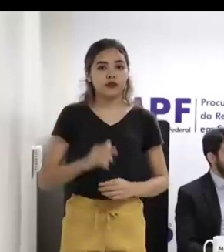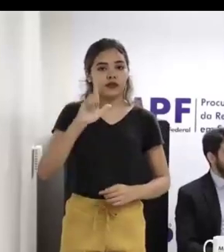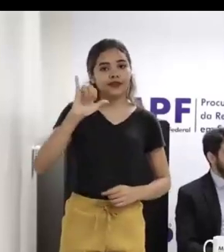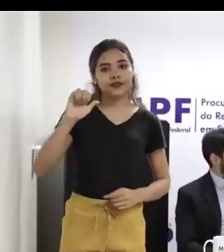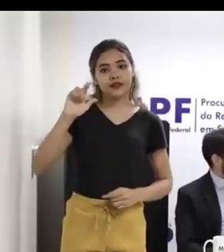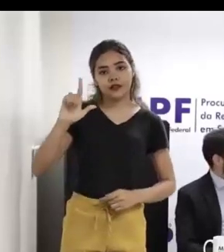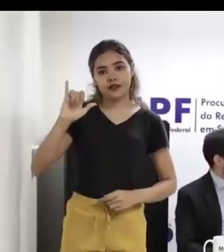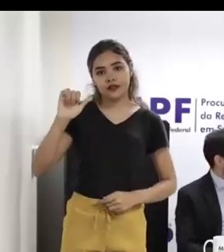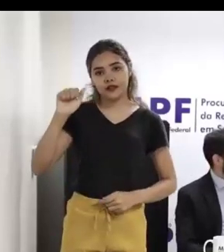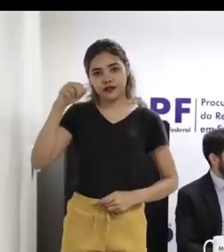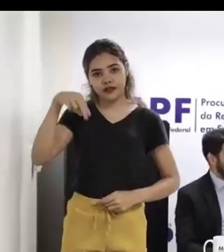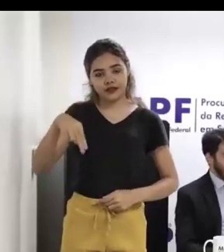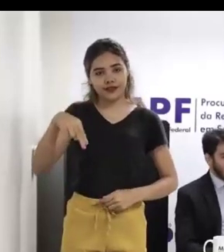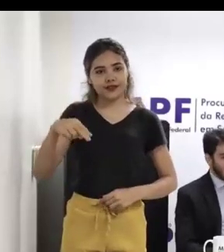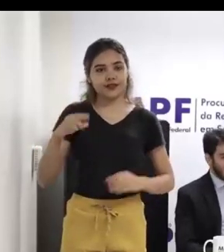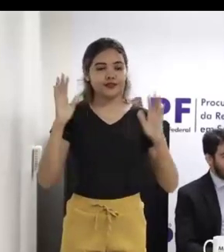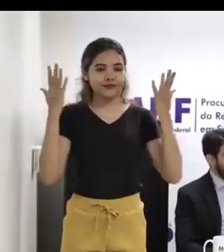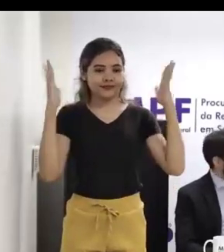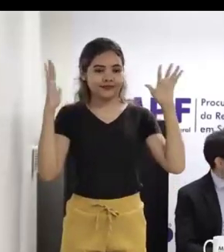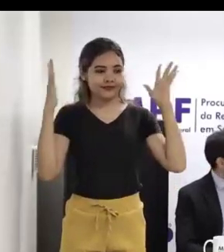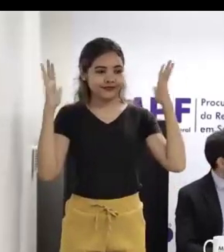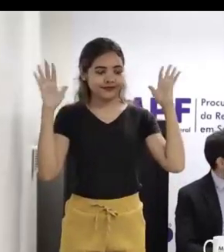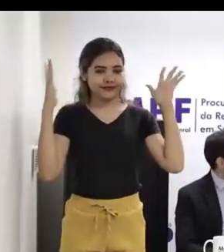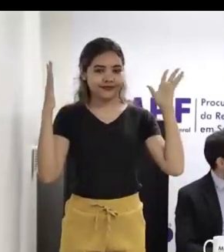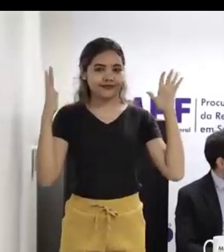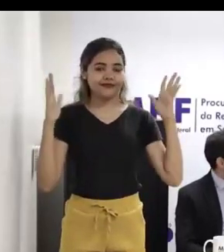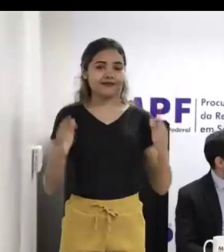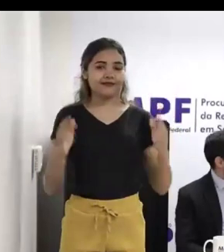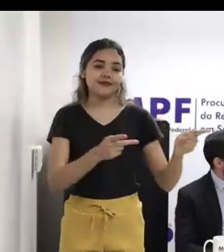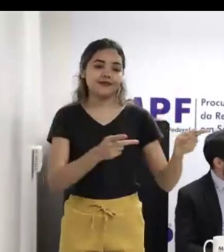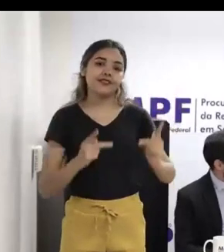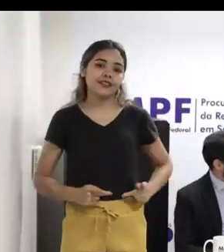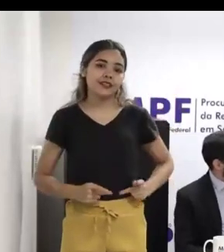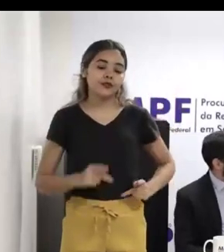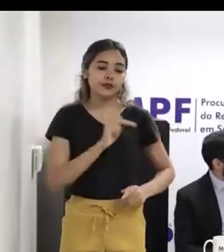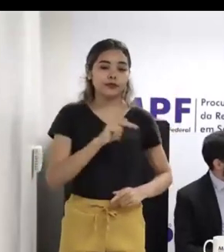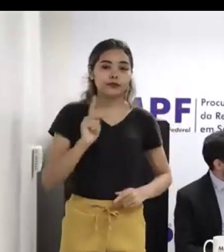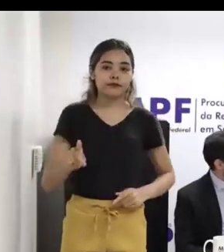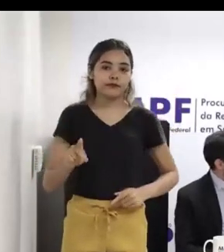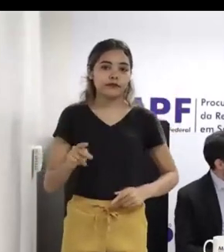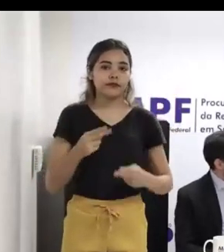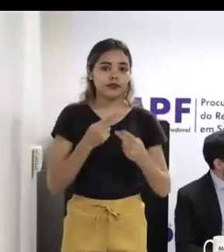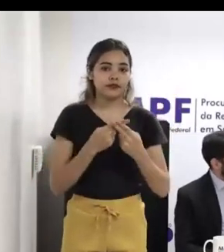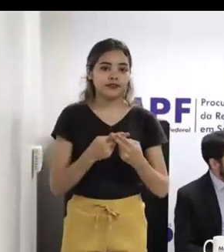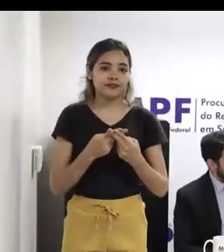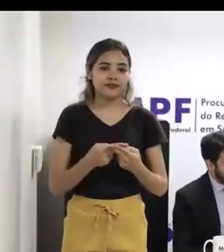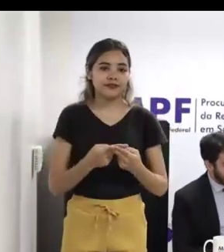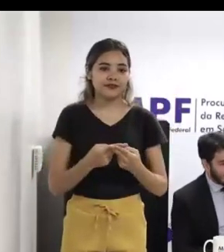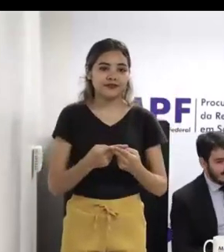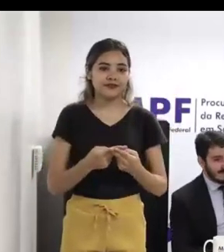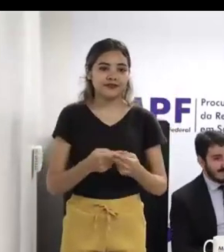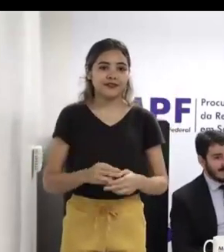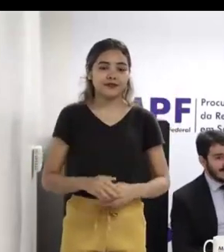Aquino Oliveira chamamos também o professor da universidade federal do oeste do Pará